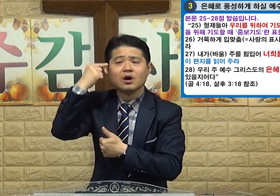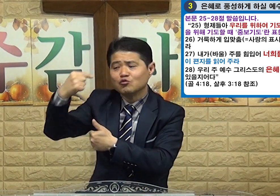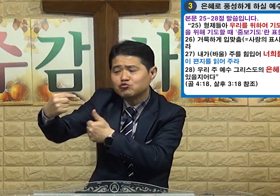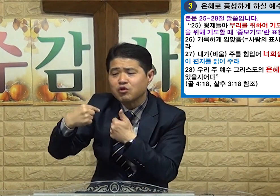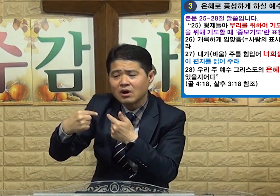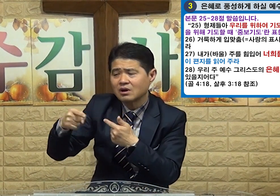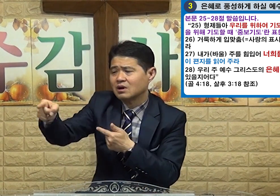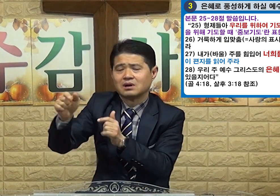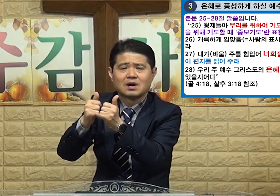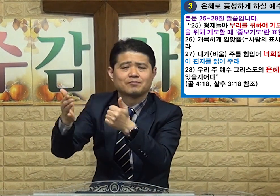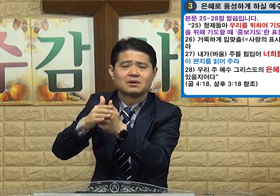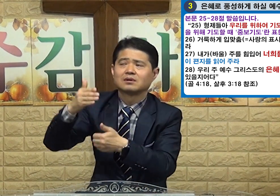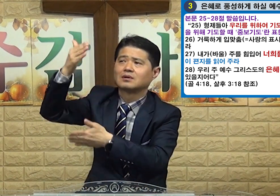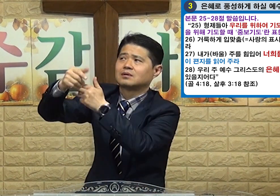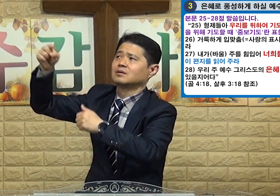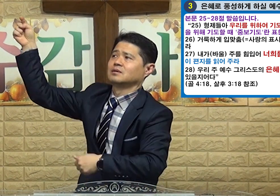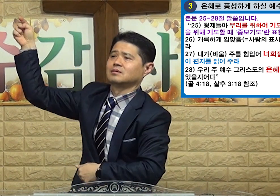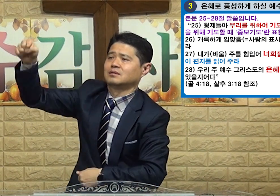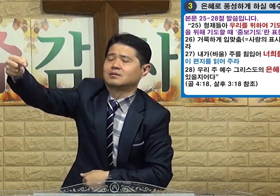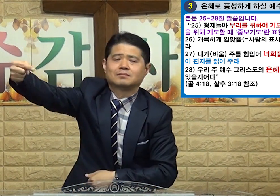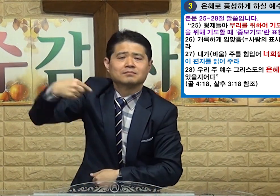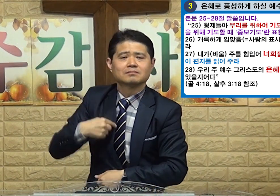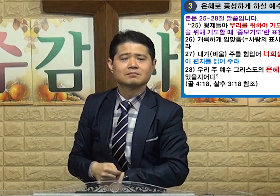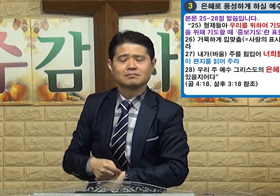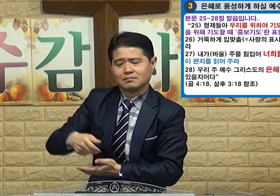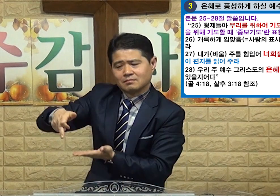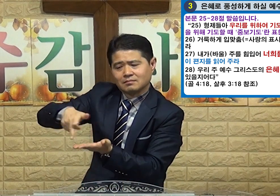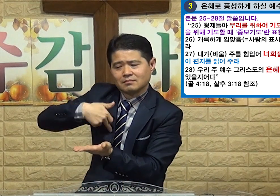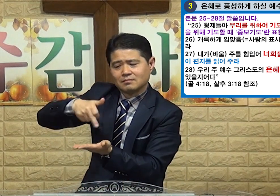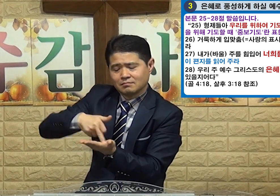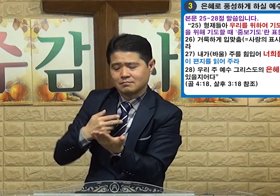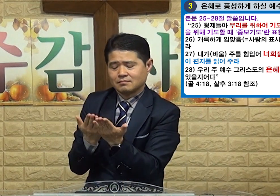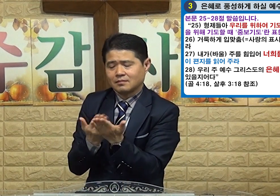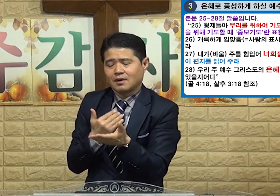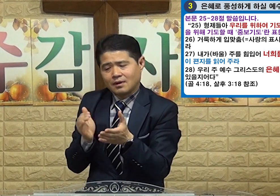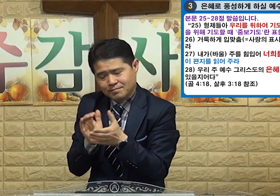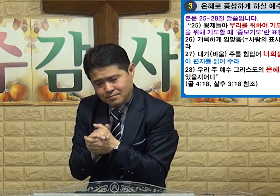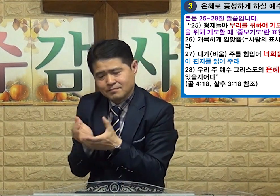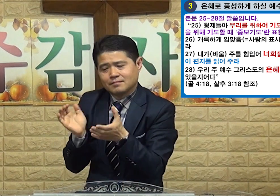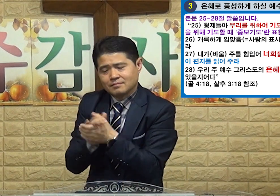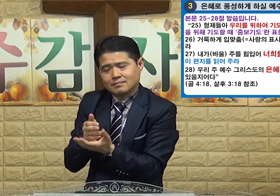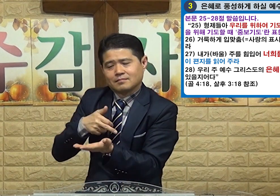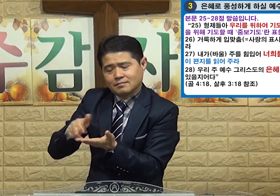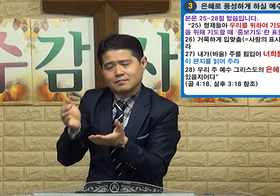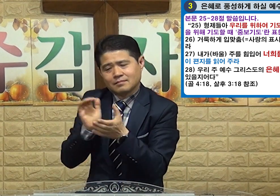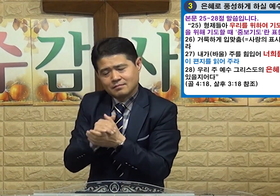아멘이라고 하는 경우도 있지만 오히려 저에게 뭐라고 하는 경우가 있습니다.